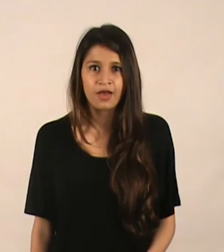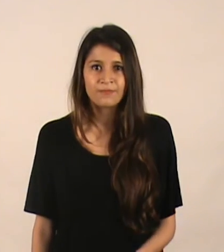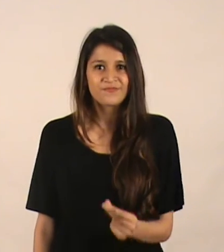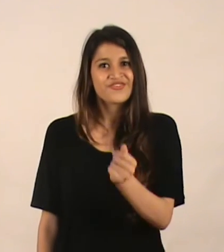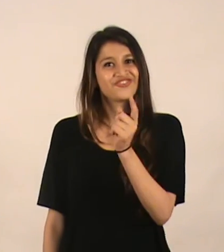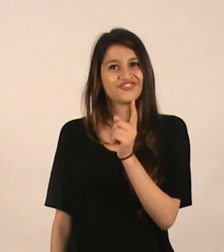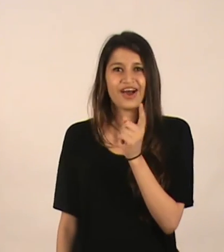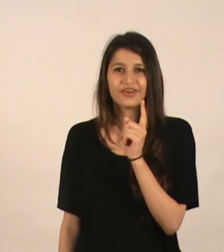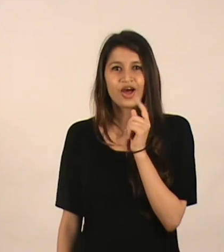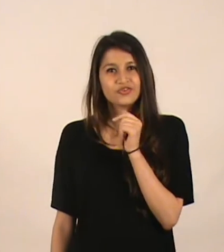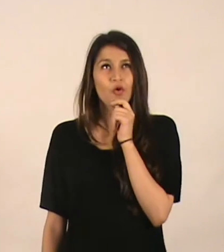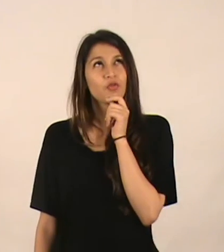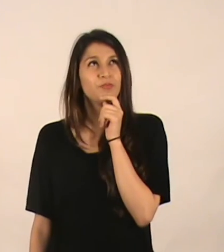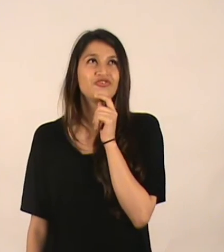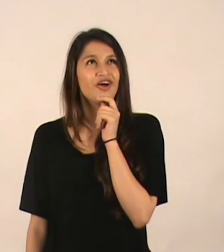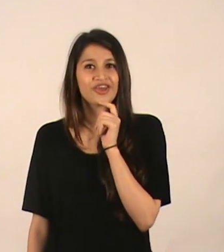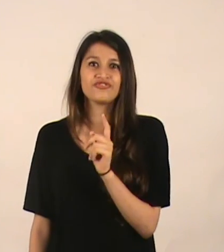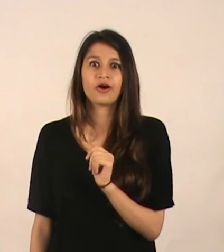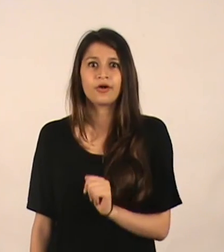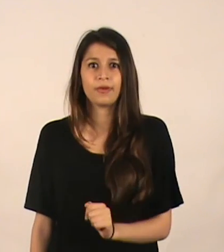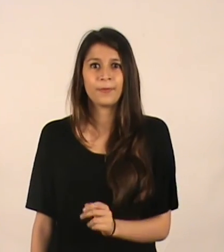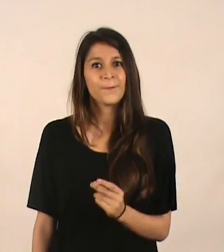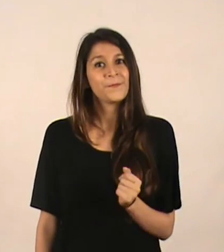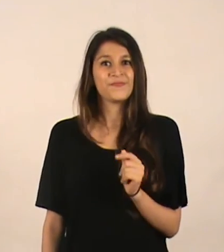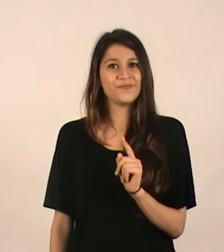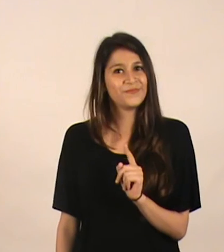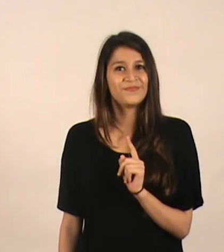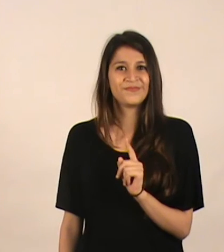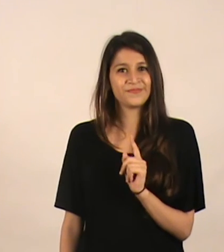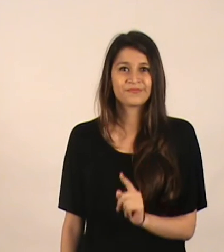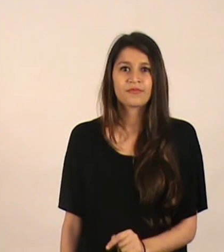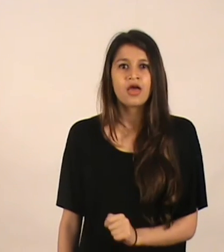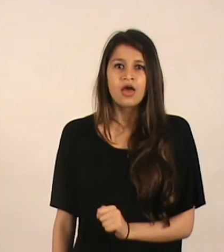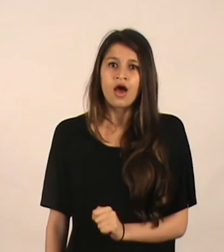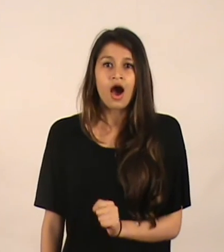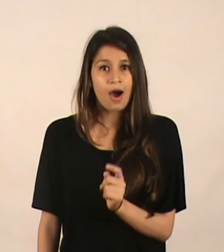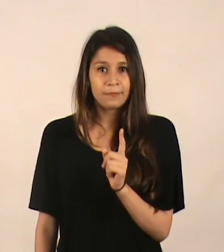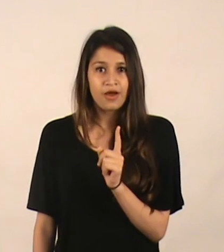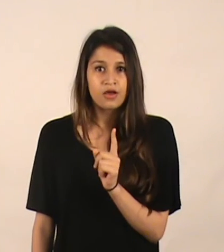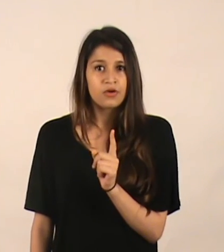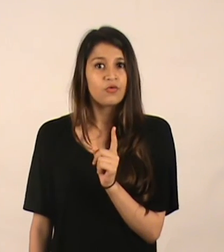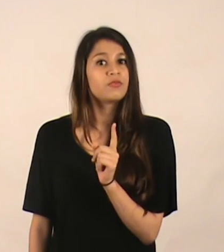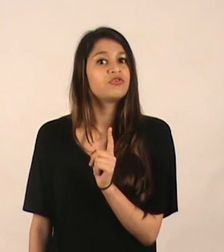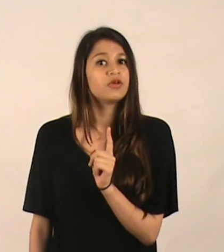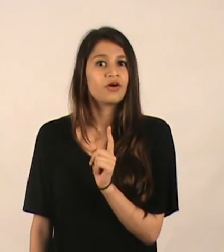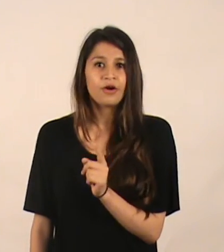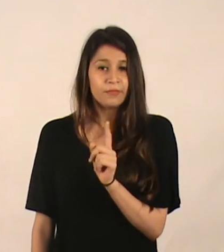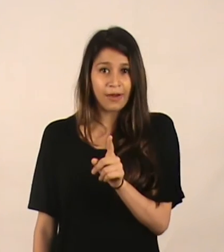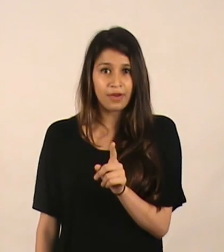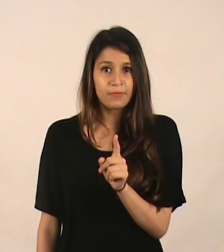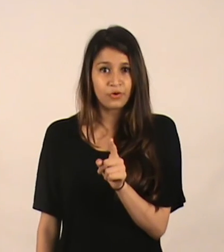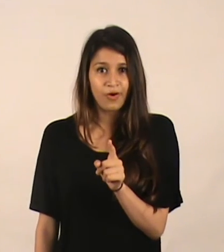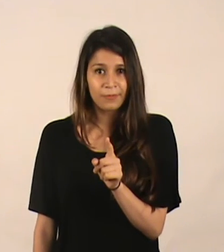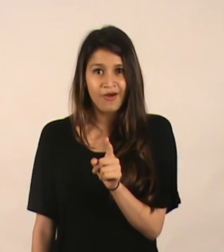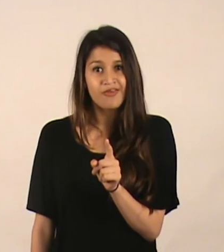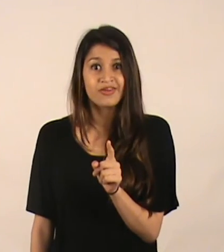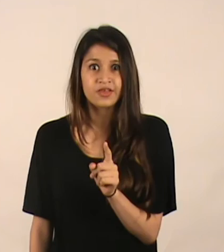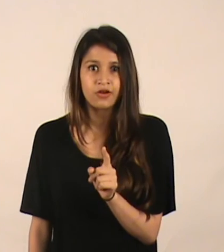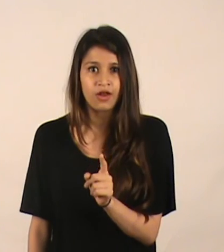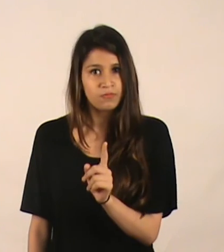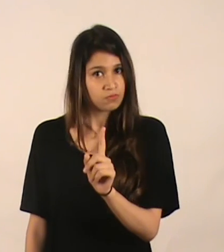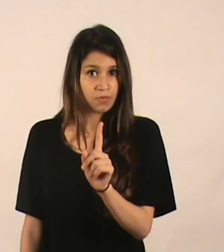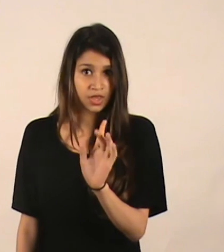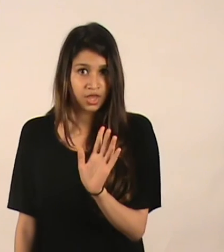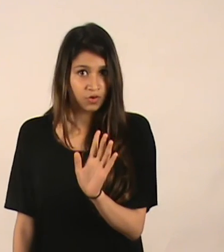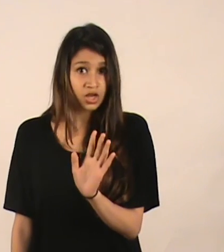हुआएरा